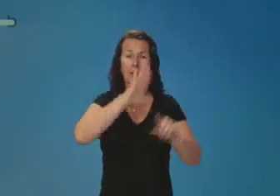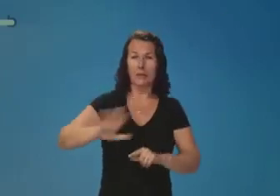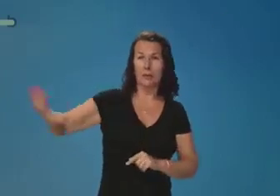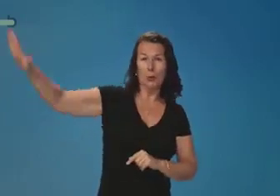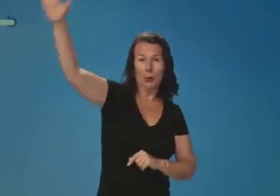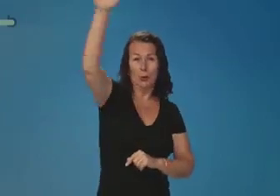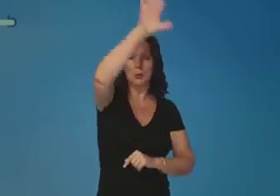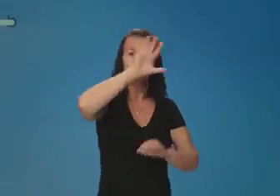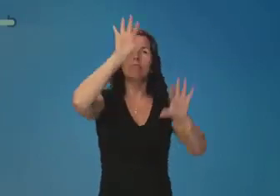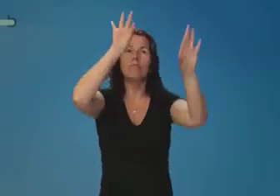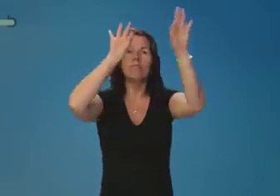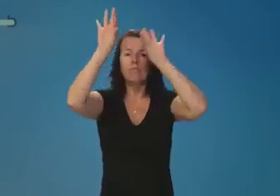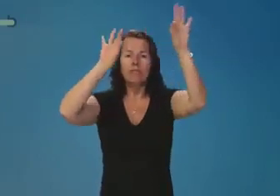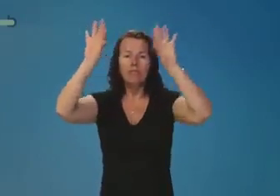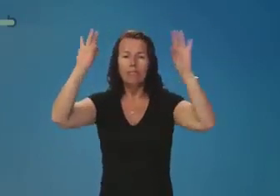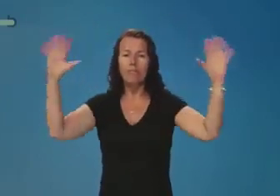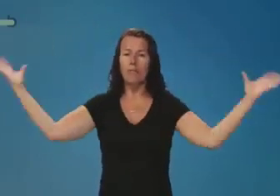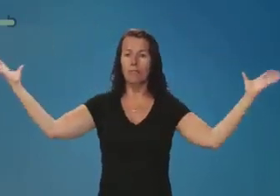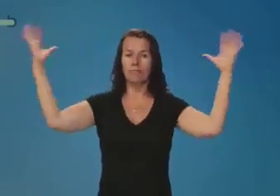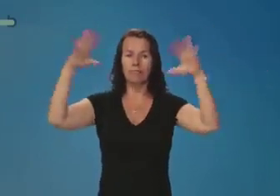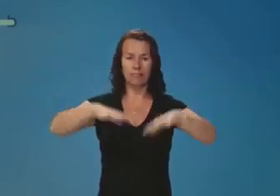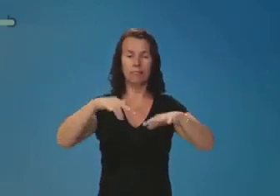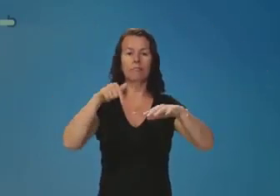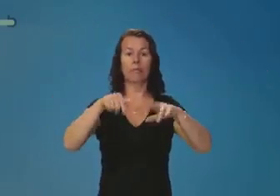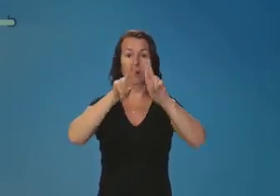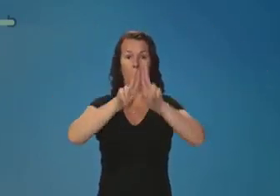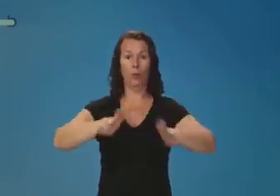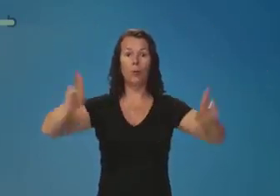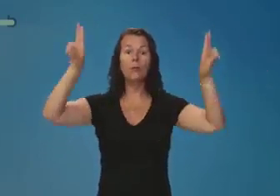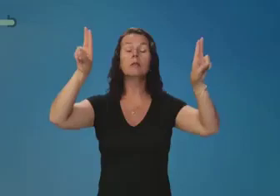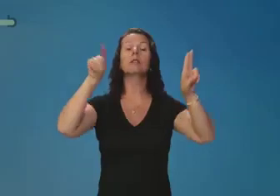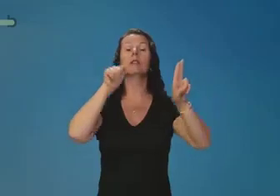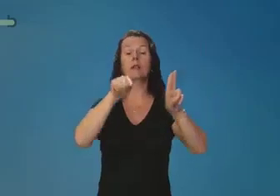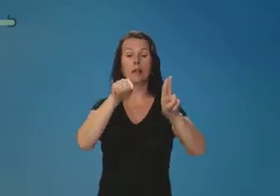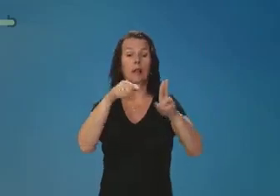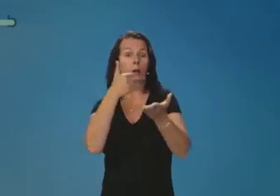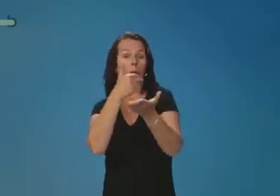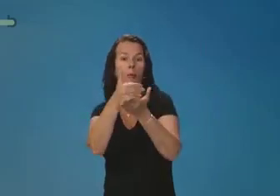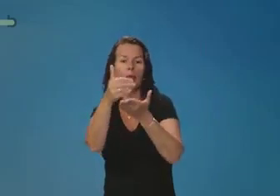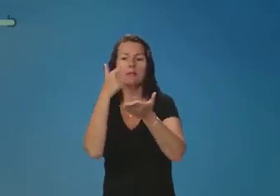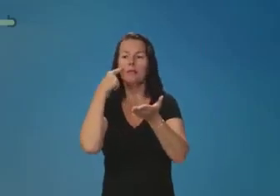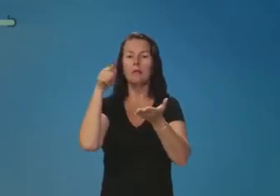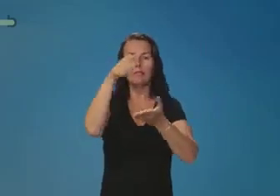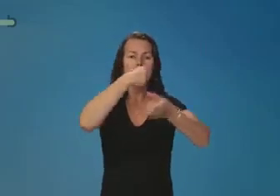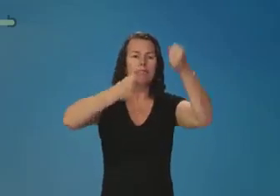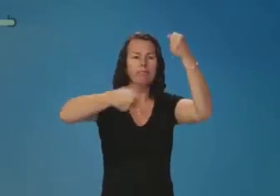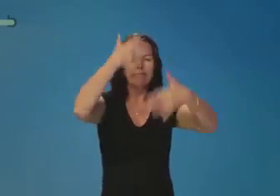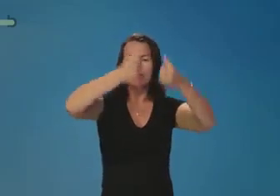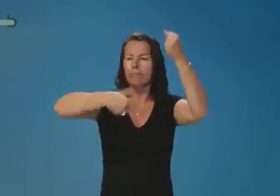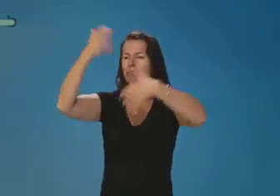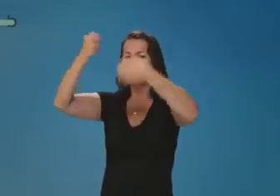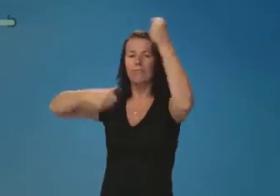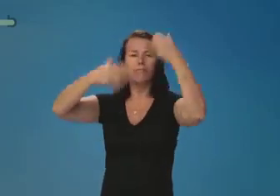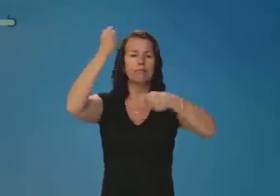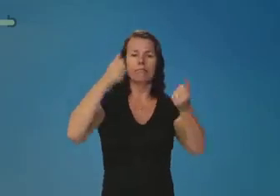todo o Brasil, reunidos na Universidade Federal de Santa Catarina e instruídos sobre como seria o processo de coleta.